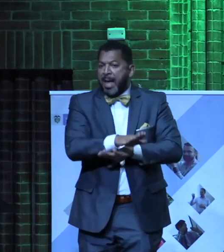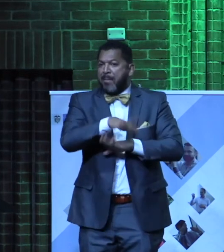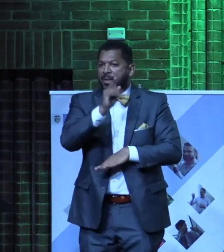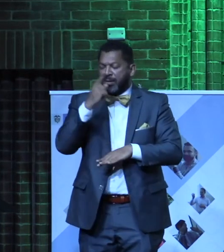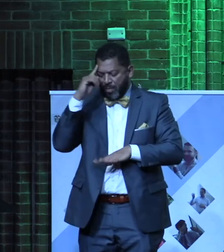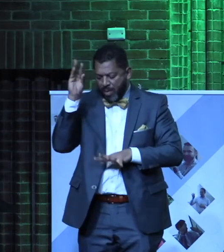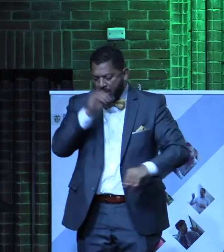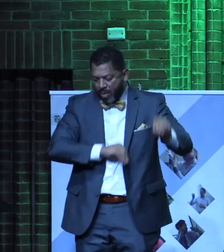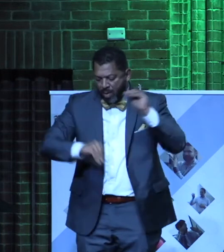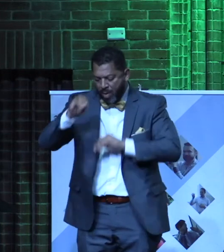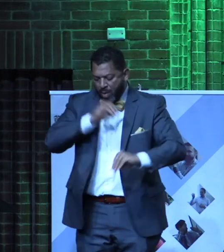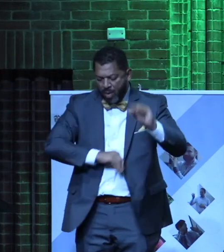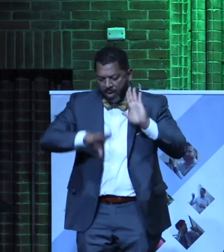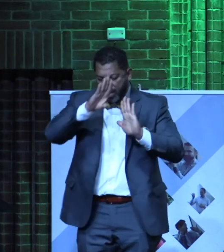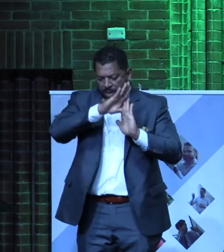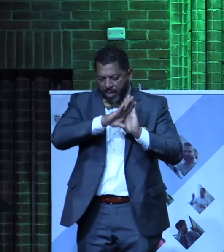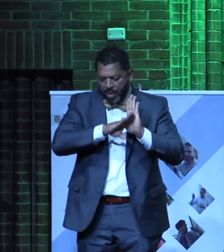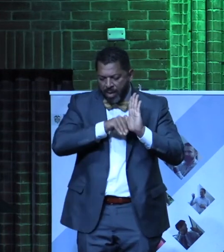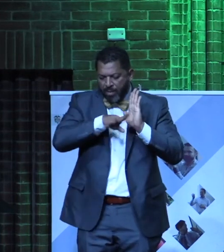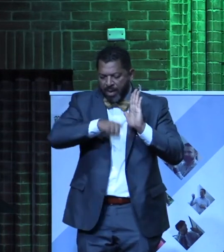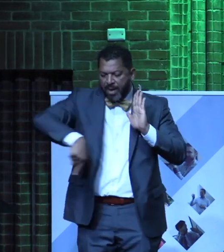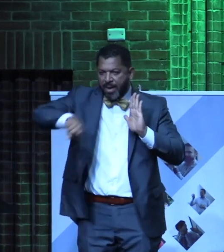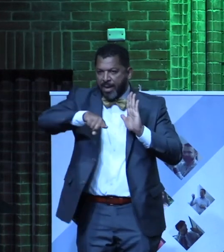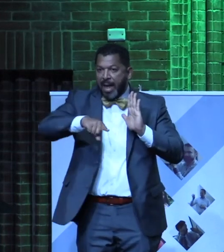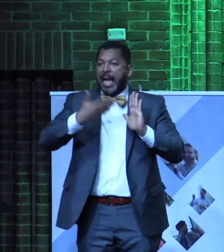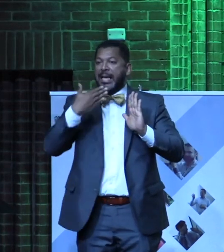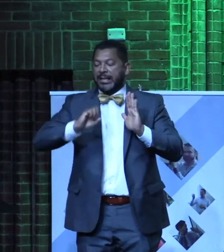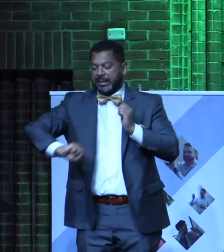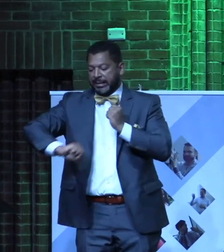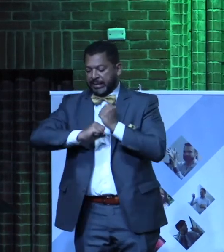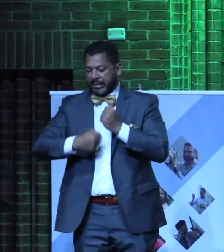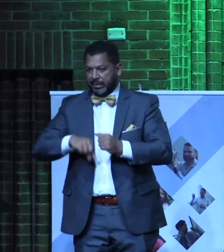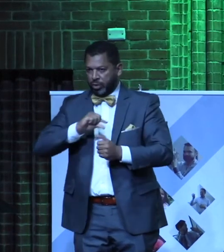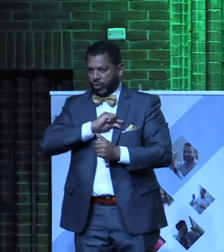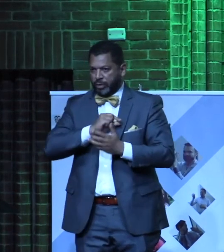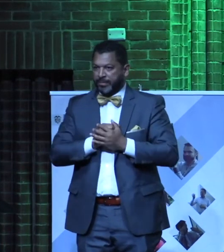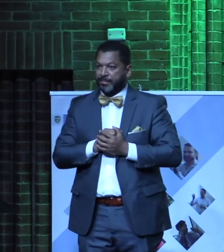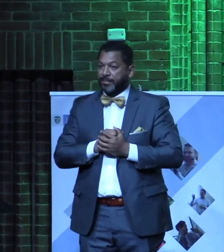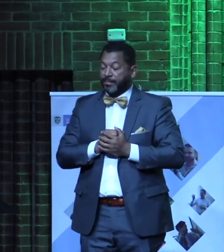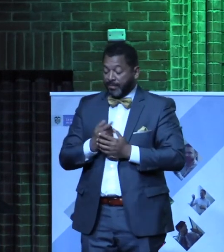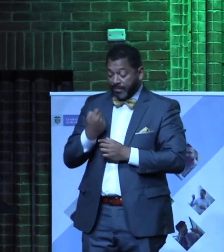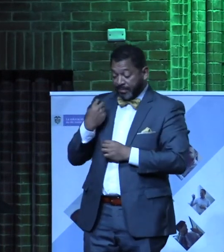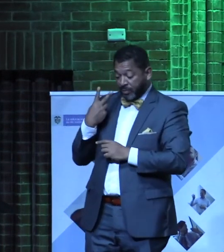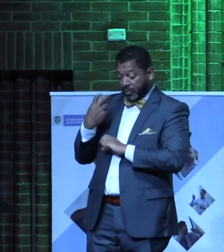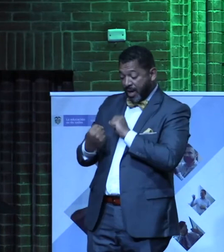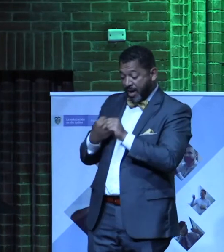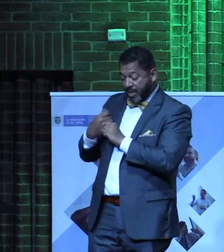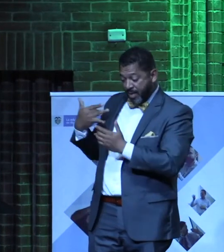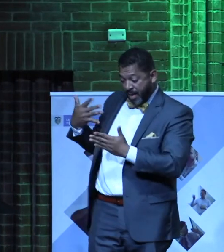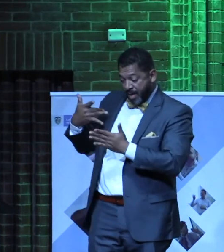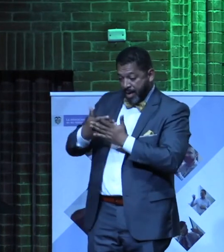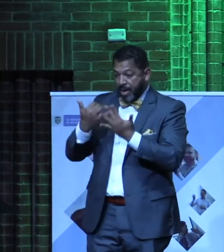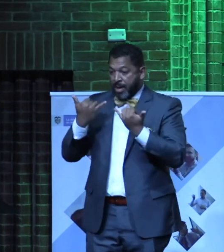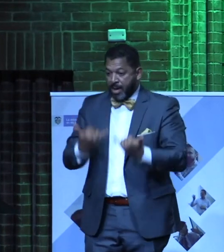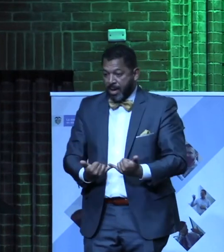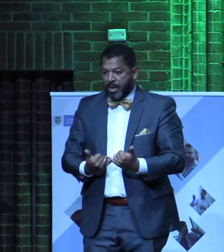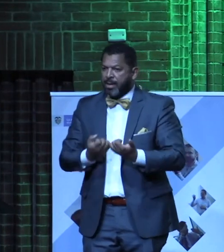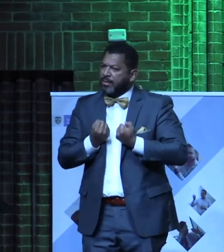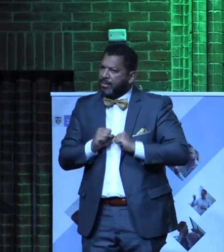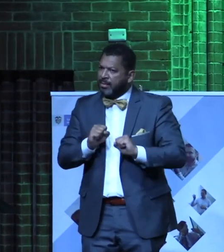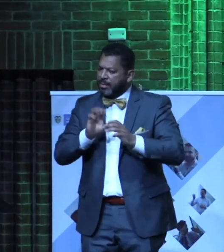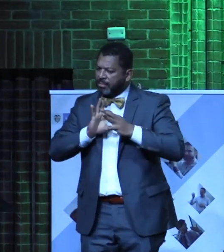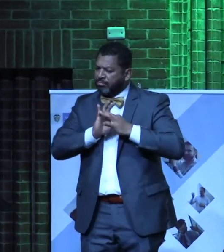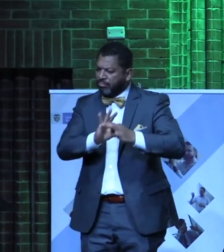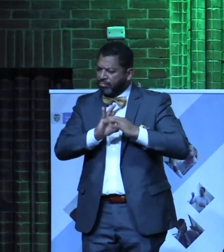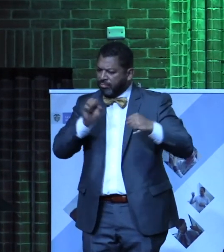diseño de la política. Y en ese orden de ideas, en los últimos 2 años, el esfuerzo de alianza se